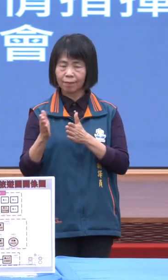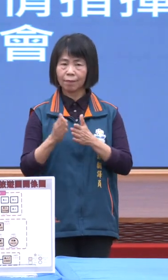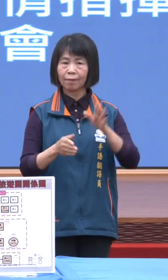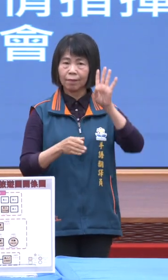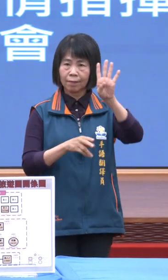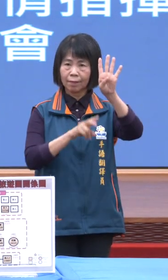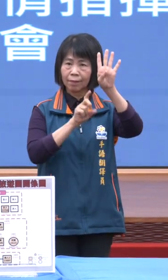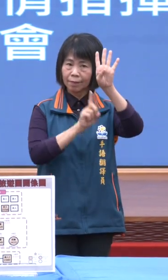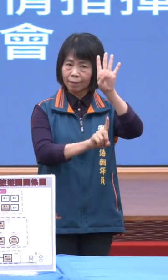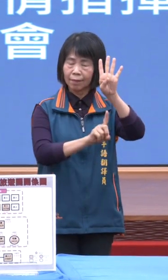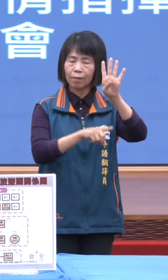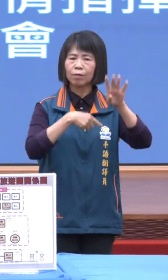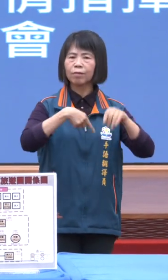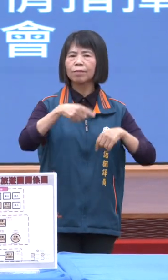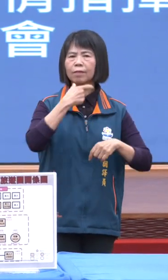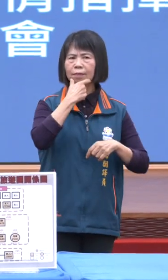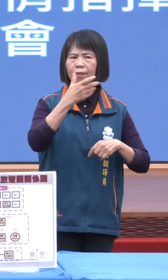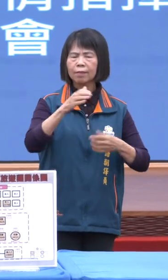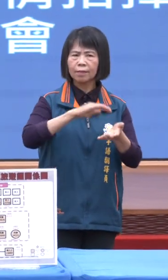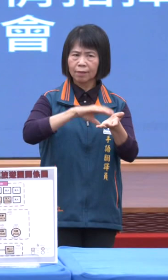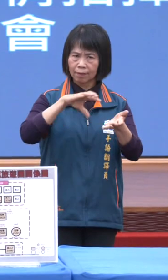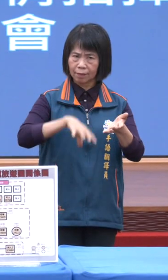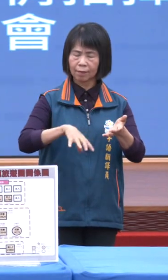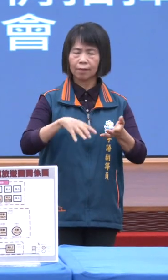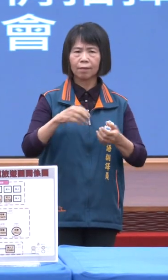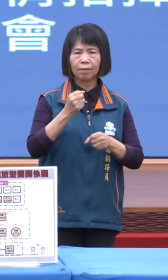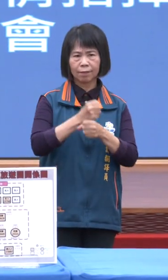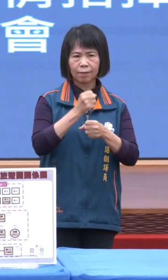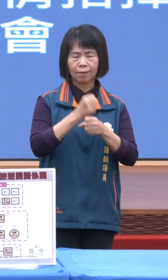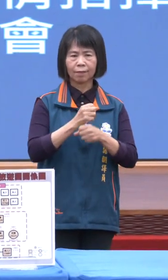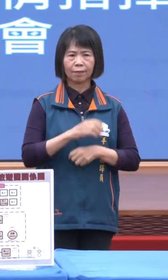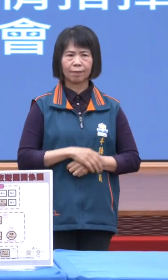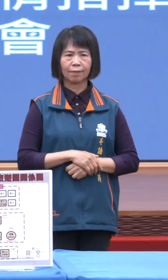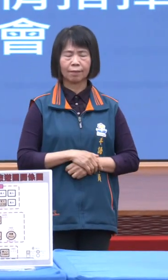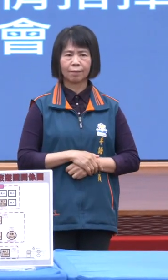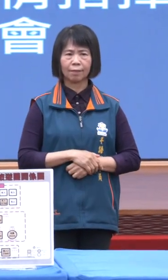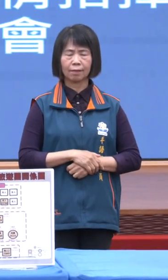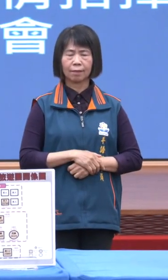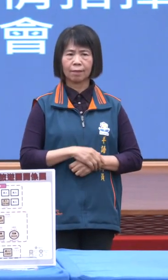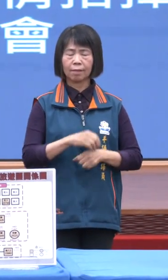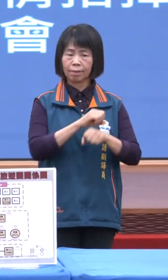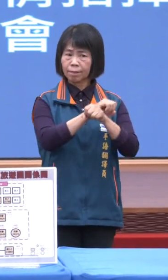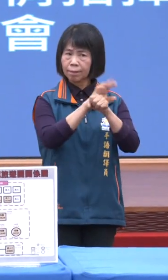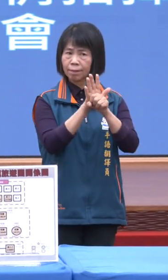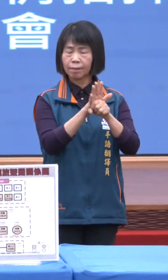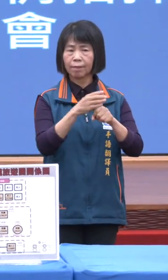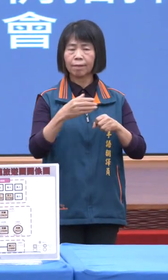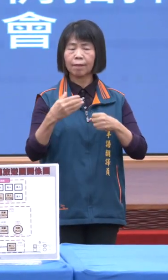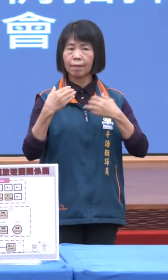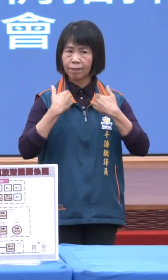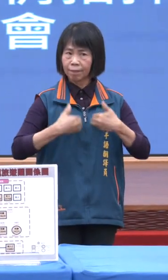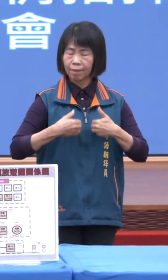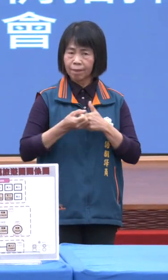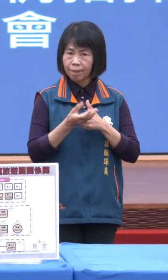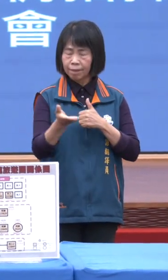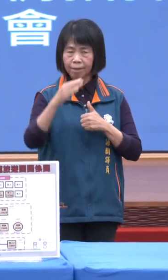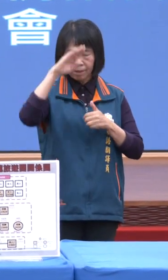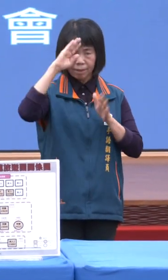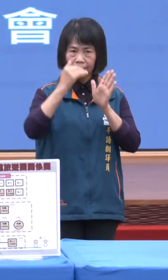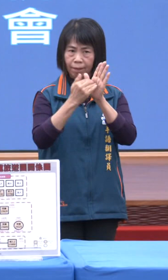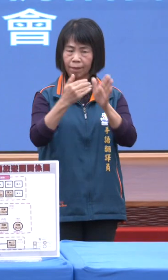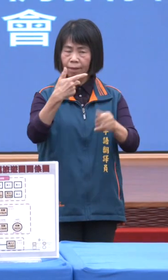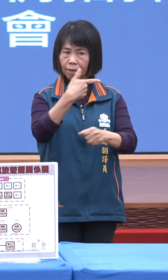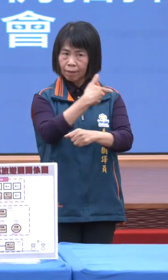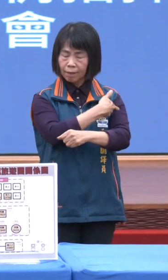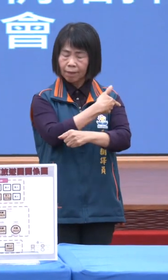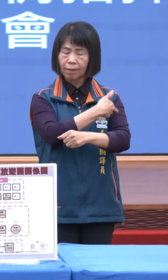去慈济院上班。那他本身是完成了这个3剂的这个疫苗接种，包括